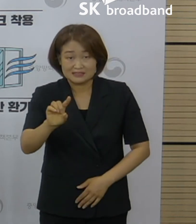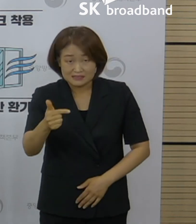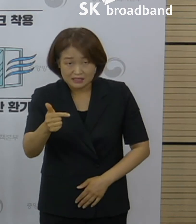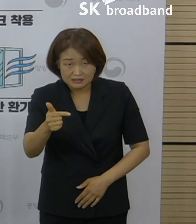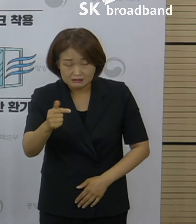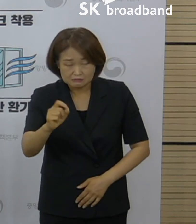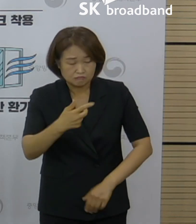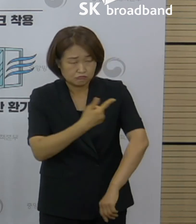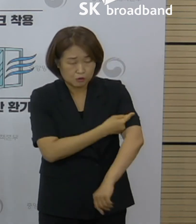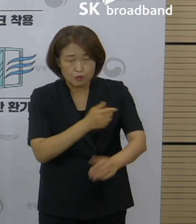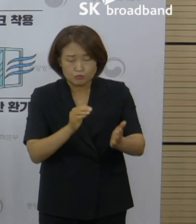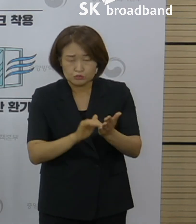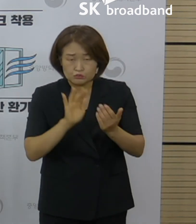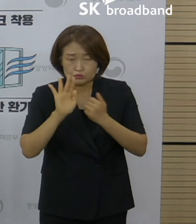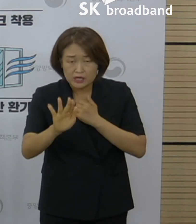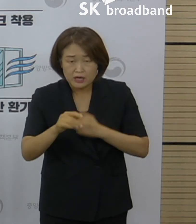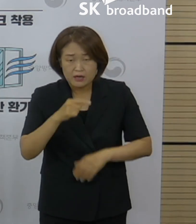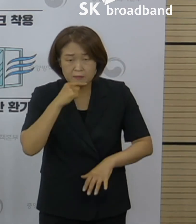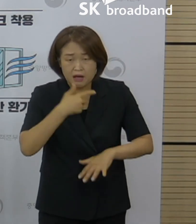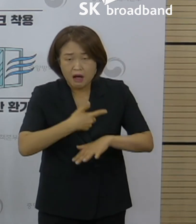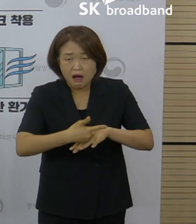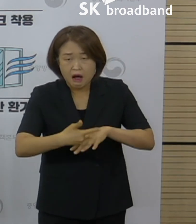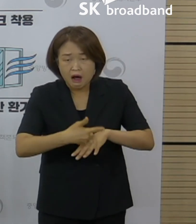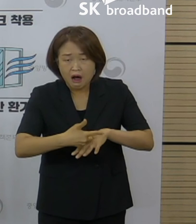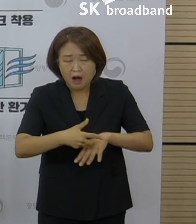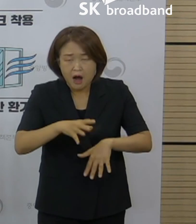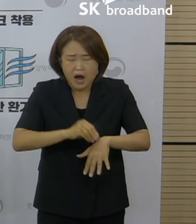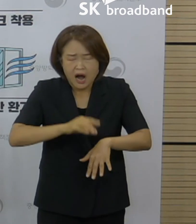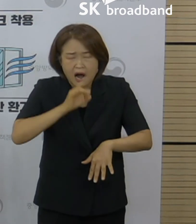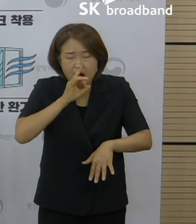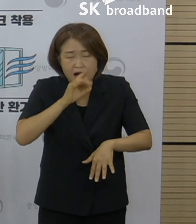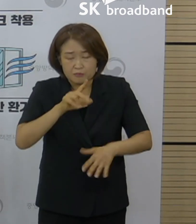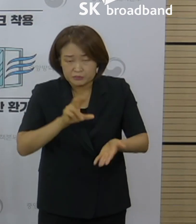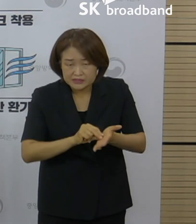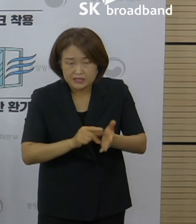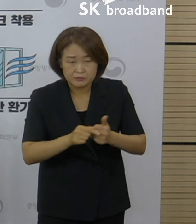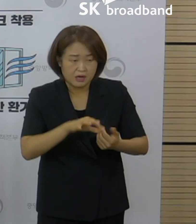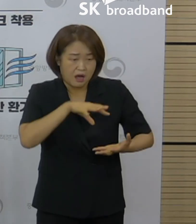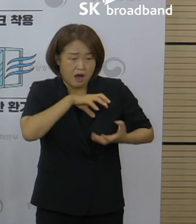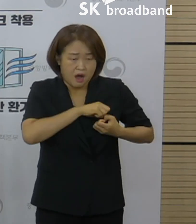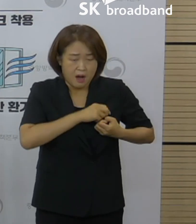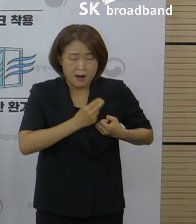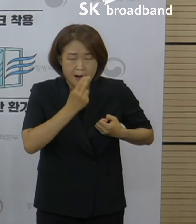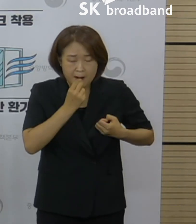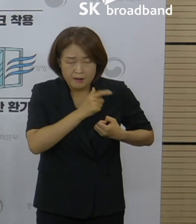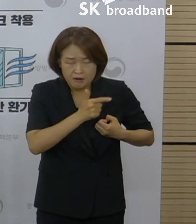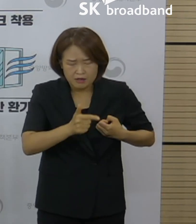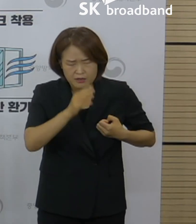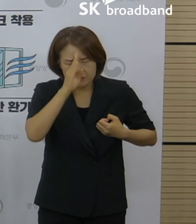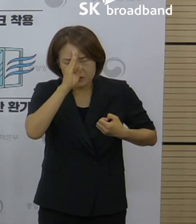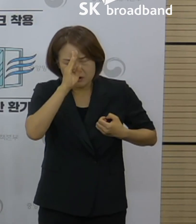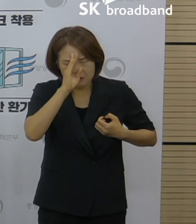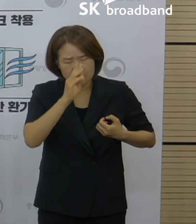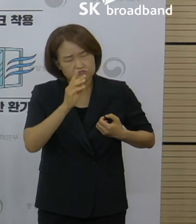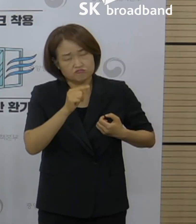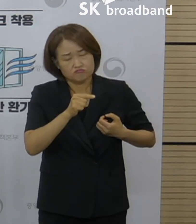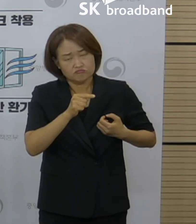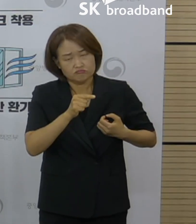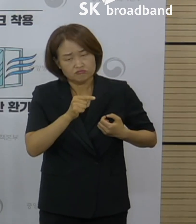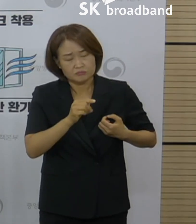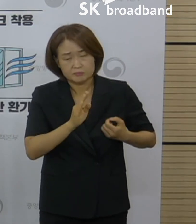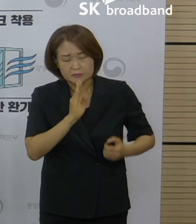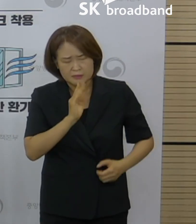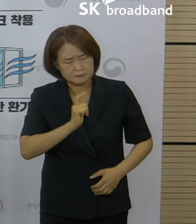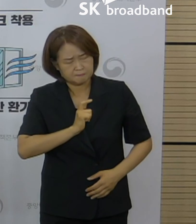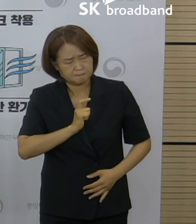혈전증이 의심되거나 mRNA 백신 접종 후 심근염 또는 심낭염 의심 증상이 의심될